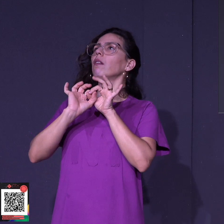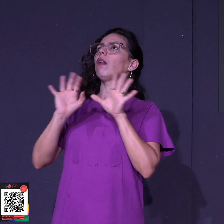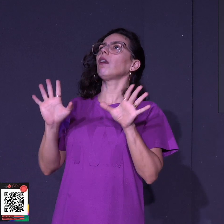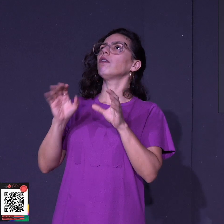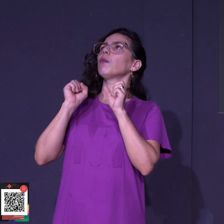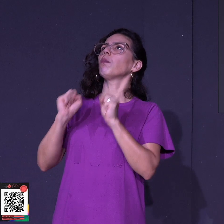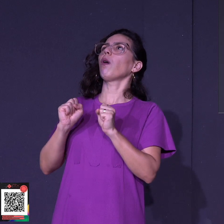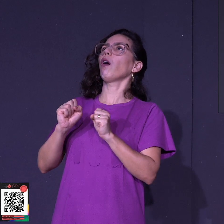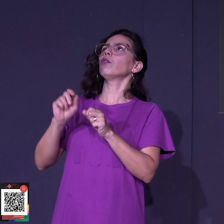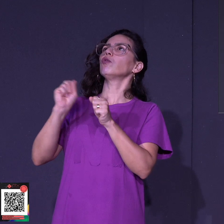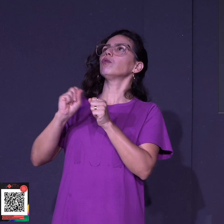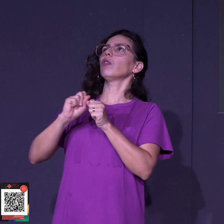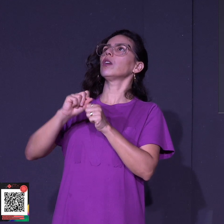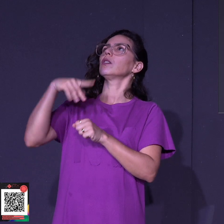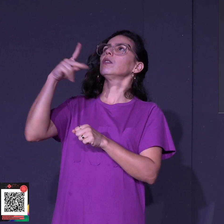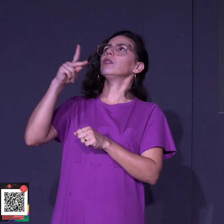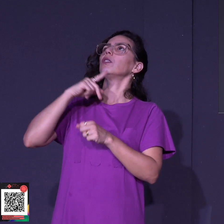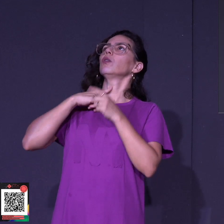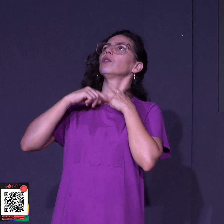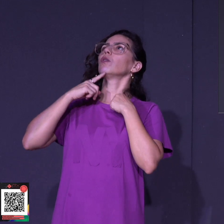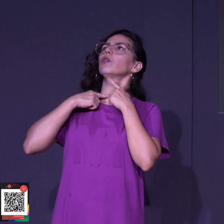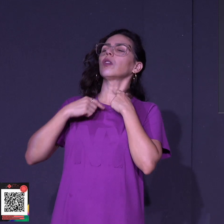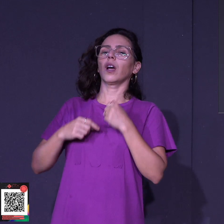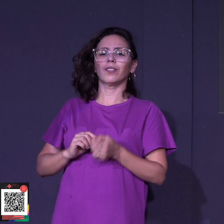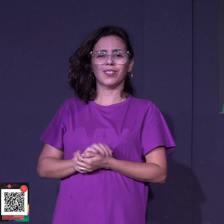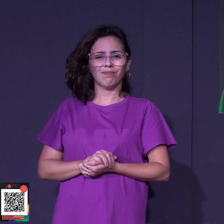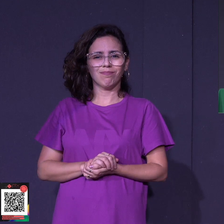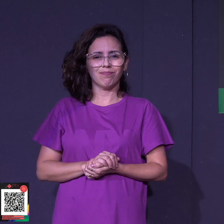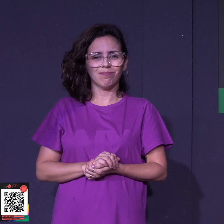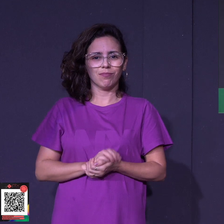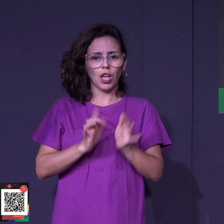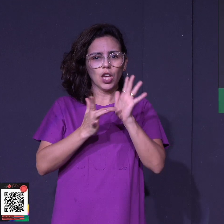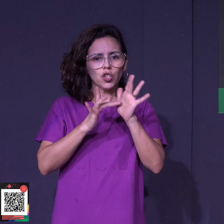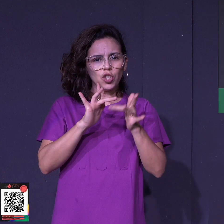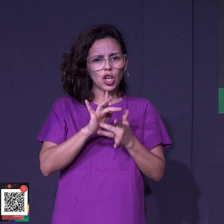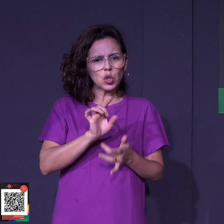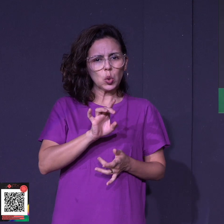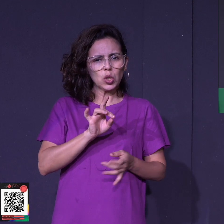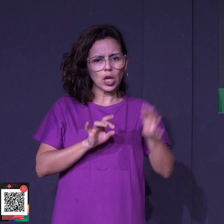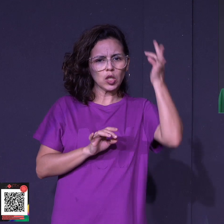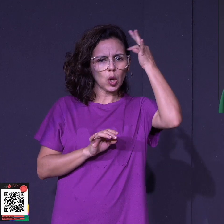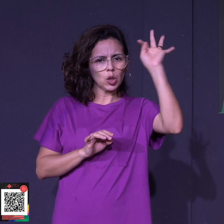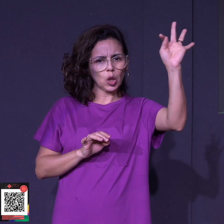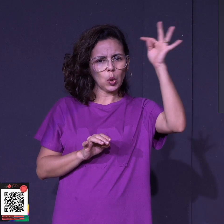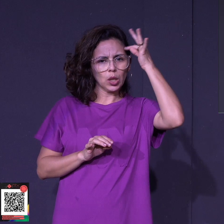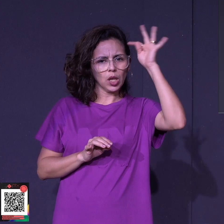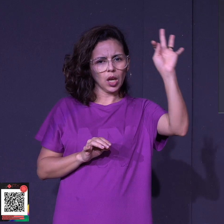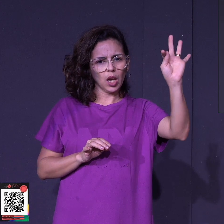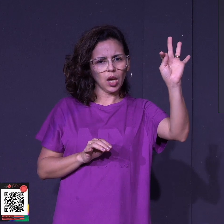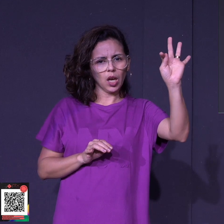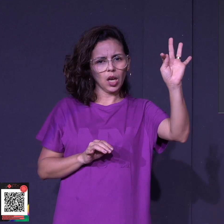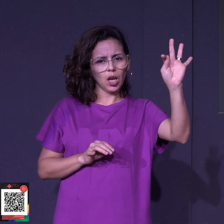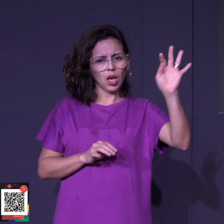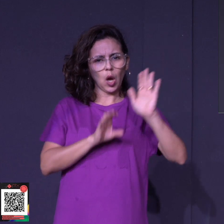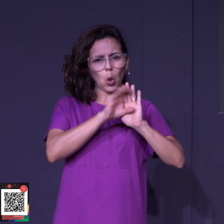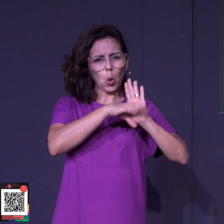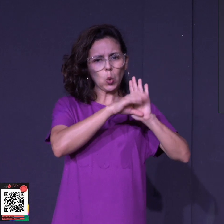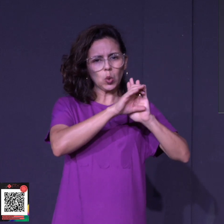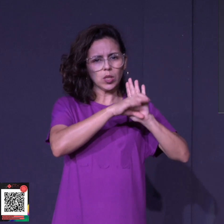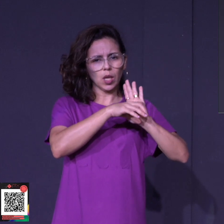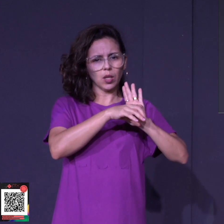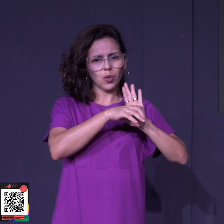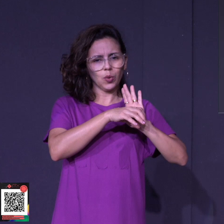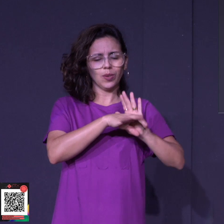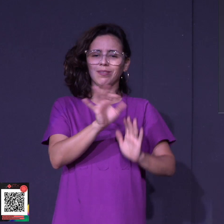Jesus não é um teórico. Jesus não ensinou um conceito. Jesus primeiro viveu e aí